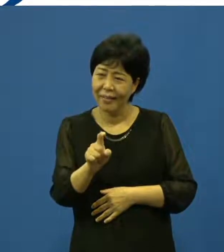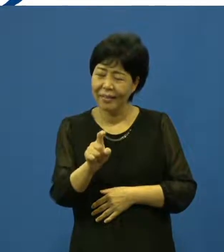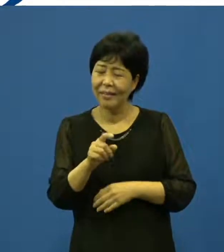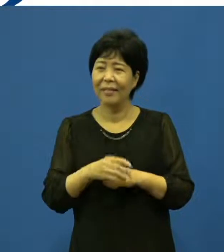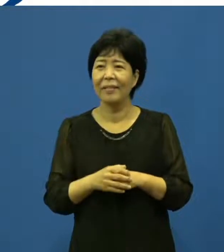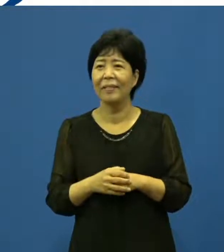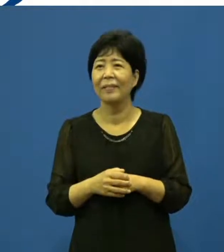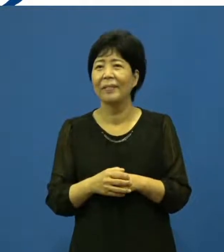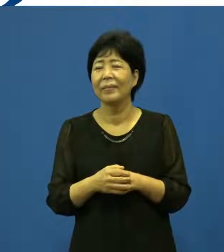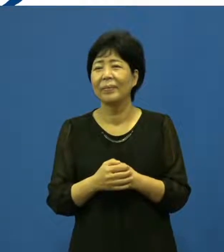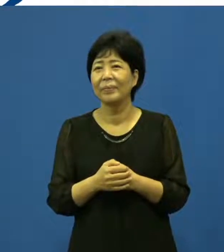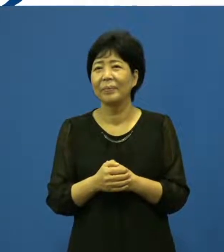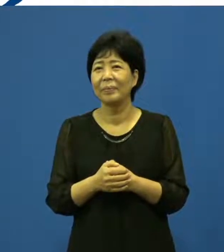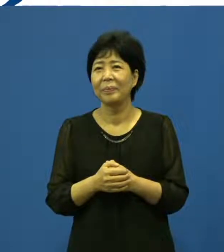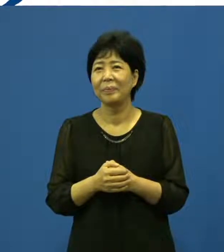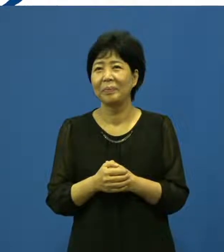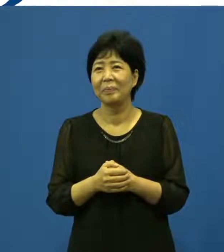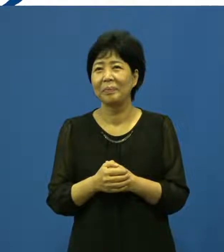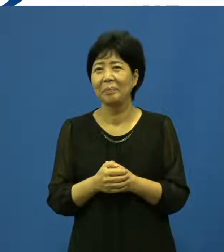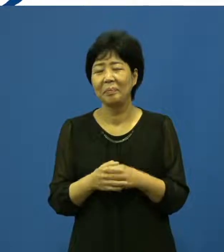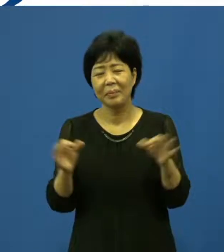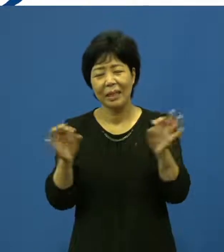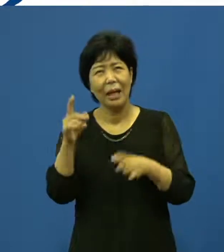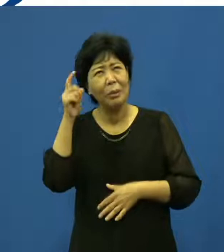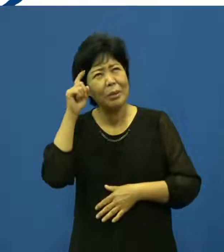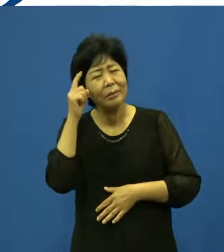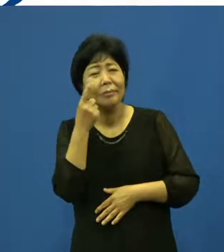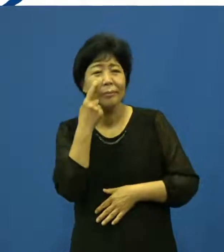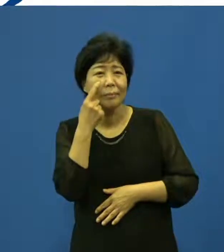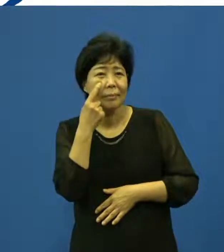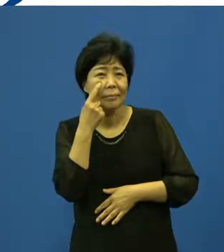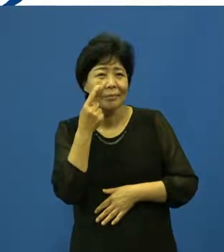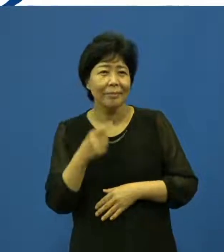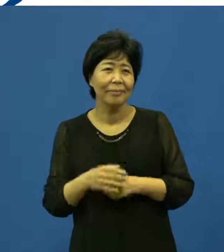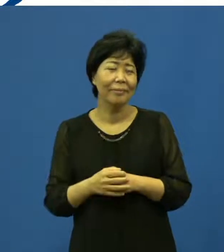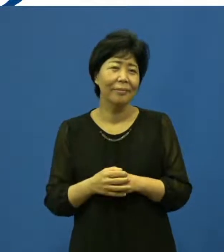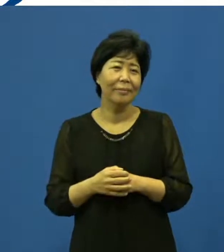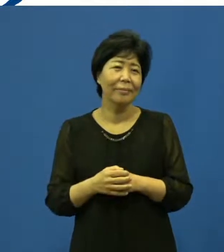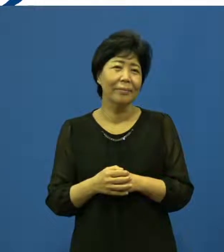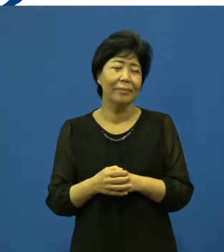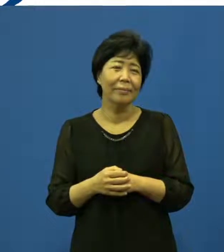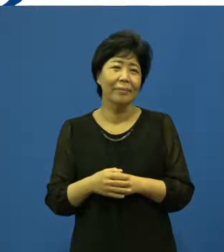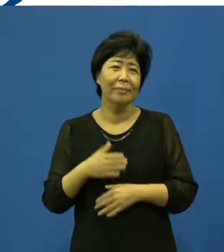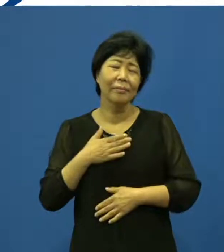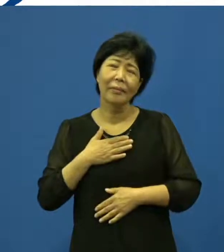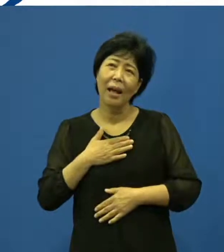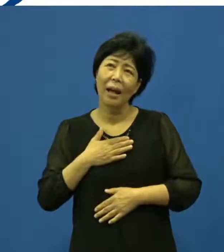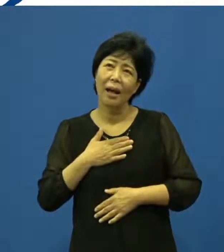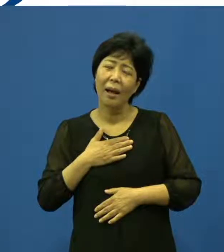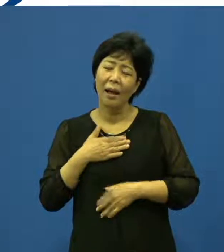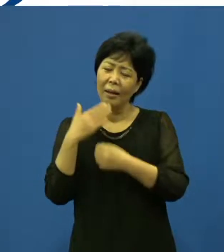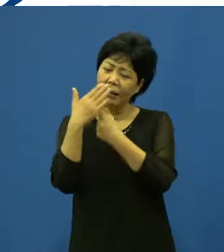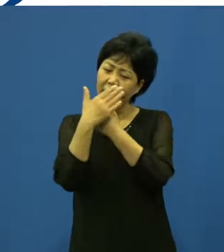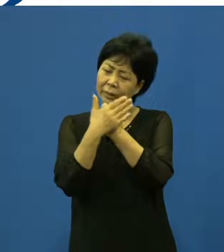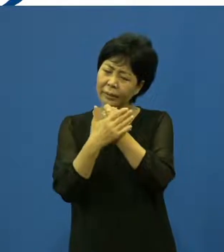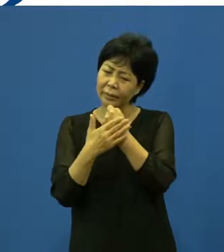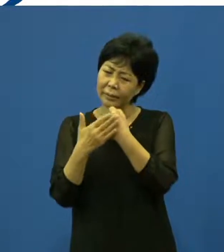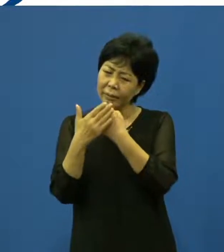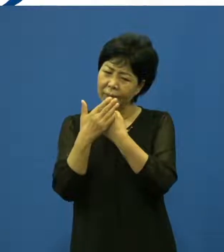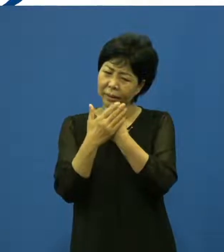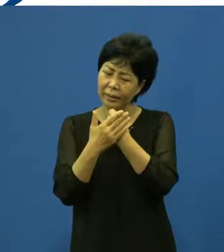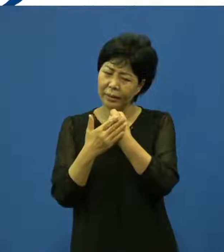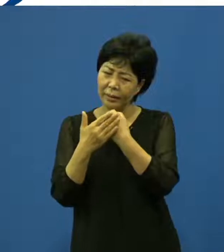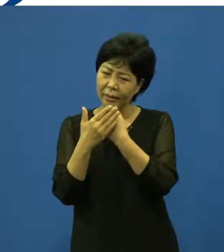정의를 한번 내려보십시오. 잠시만. 은혜란 무엇인가? 나는 은혜를 이렇게